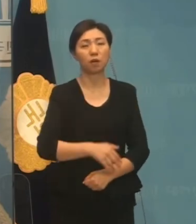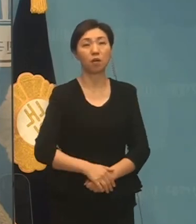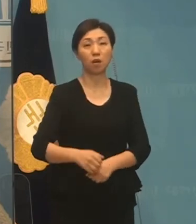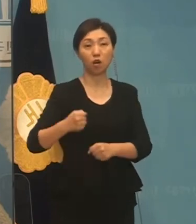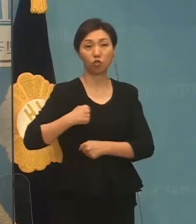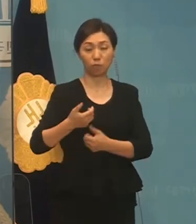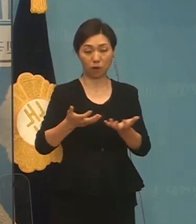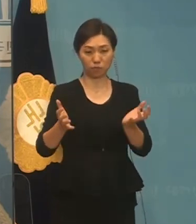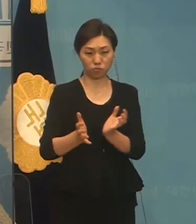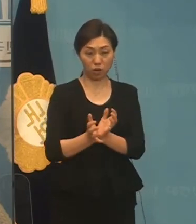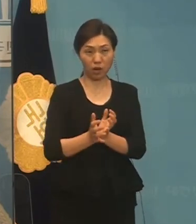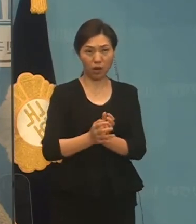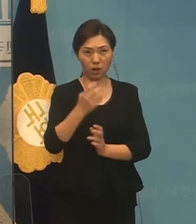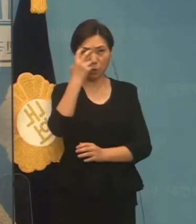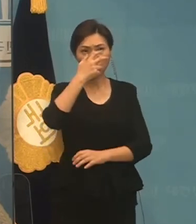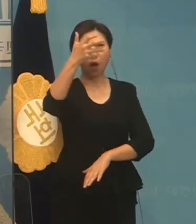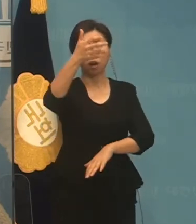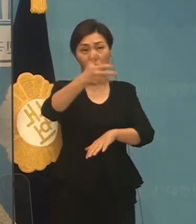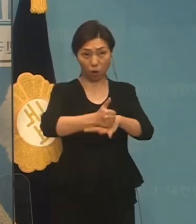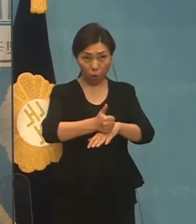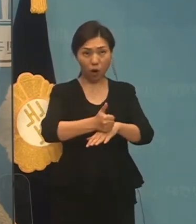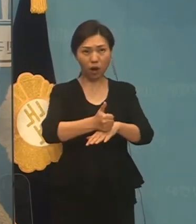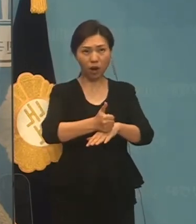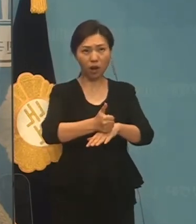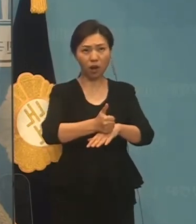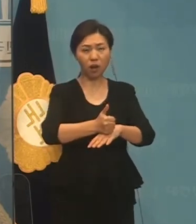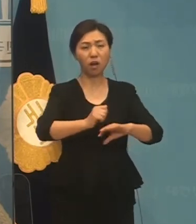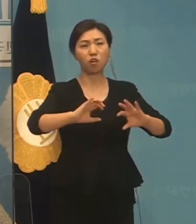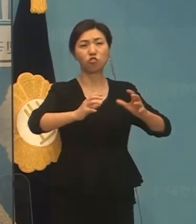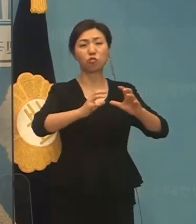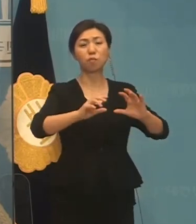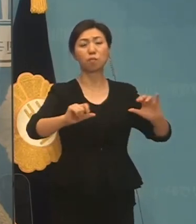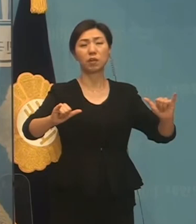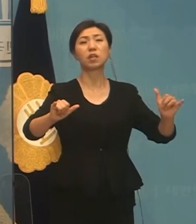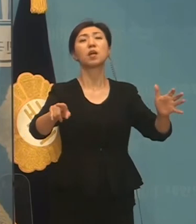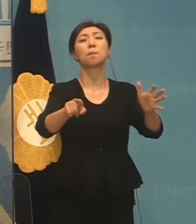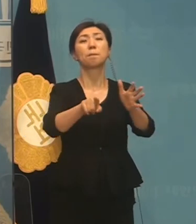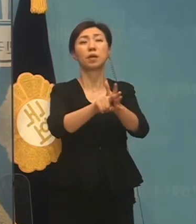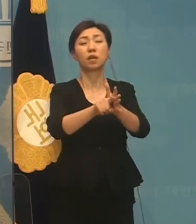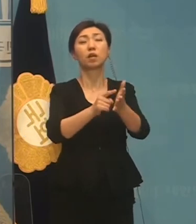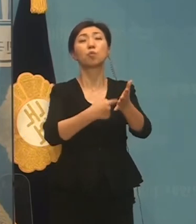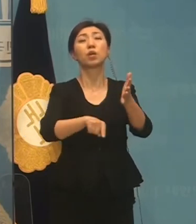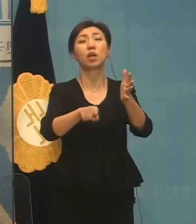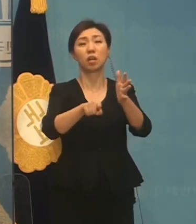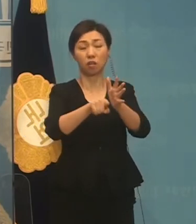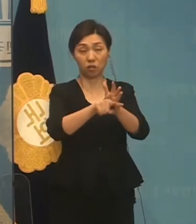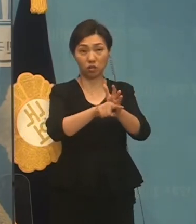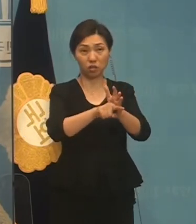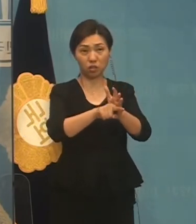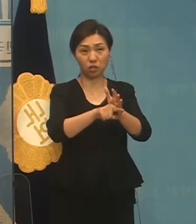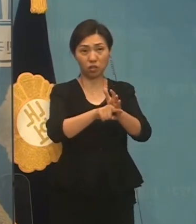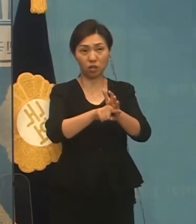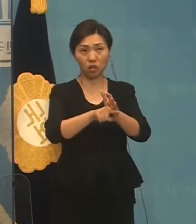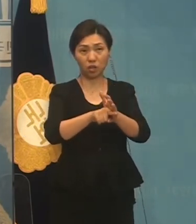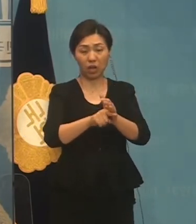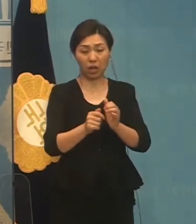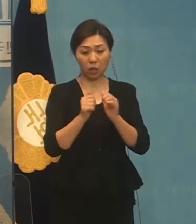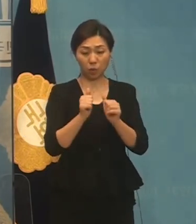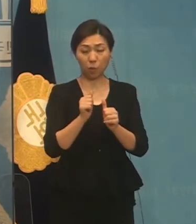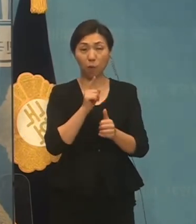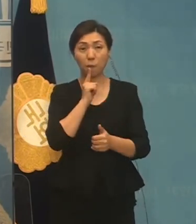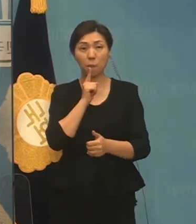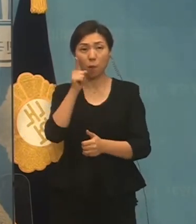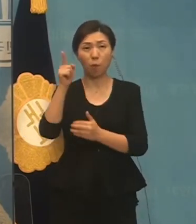국방부의 최종 수사 결과가 국민의 신뢰를 얻으려면 통신영장 기각이라는 어처구니 없는